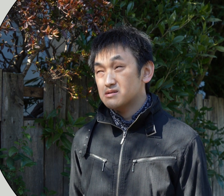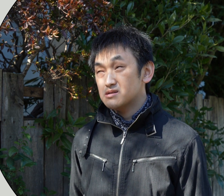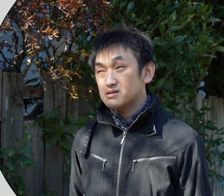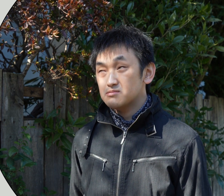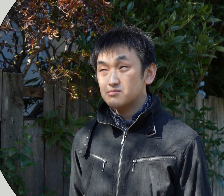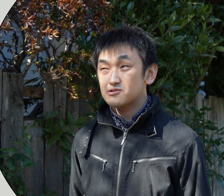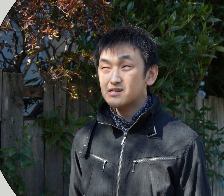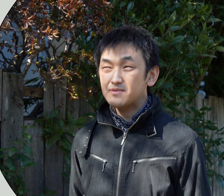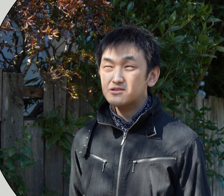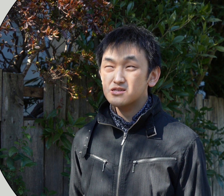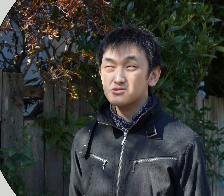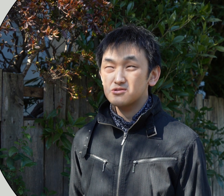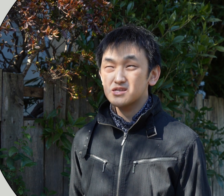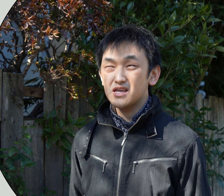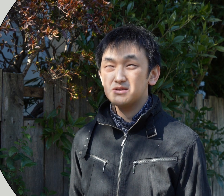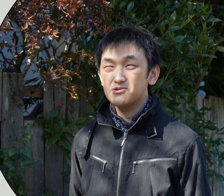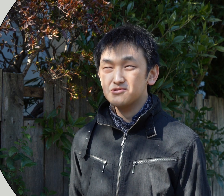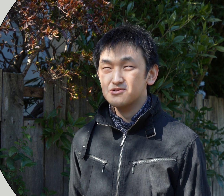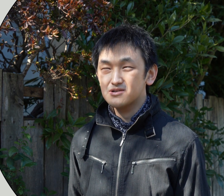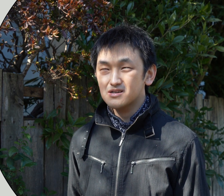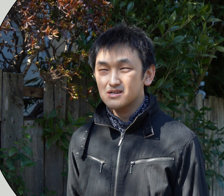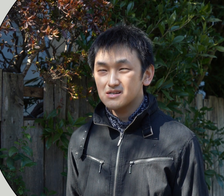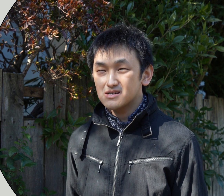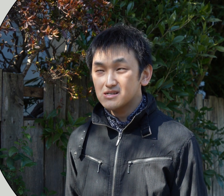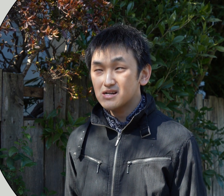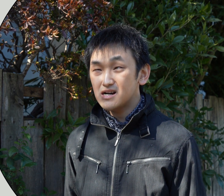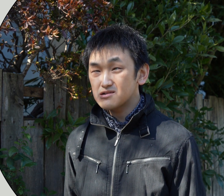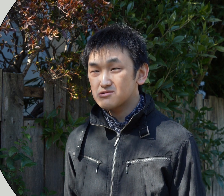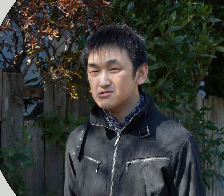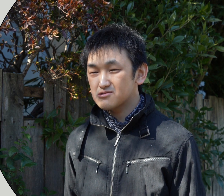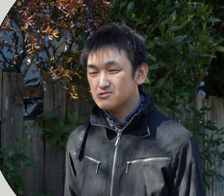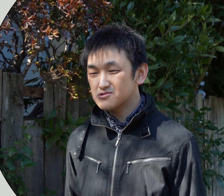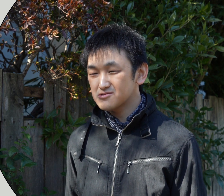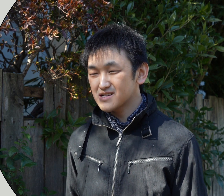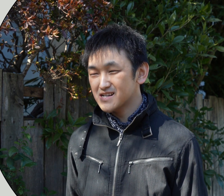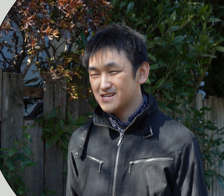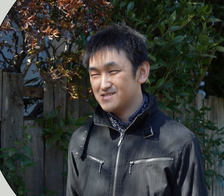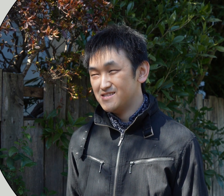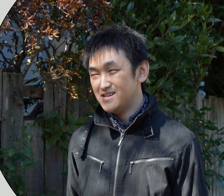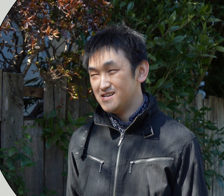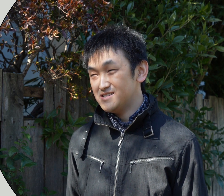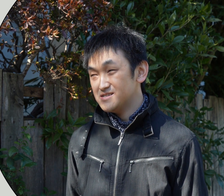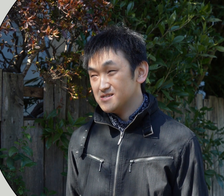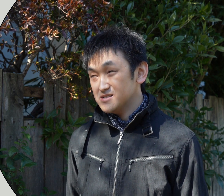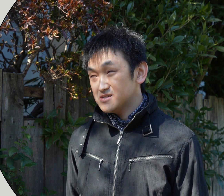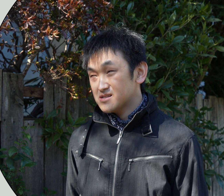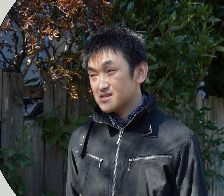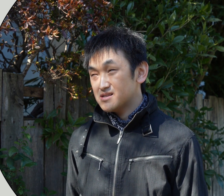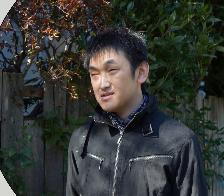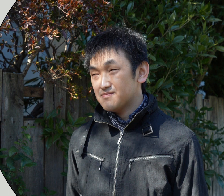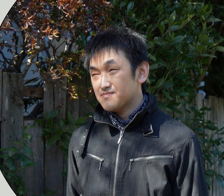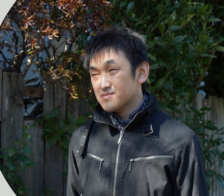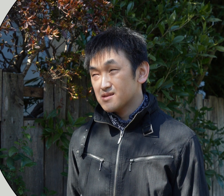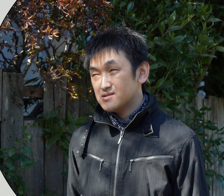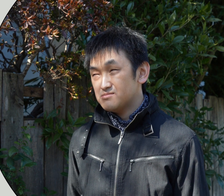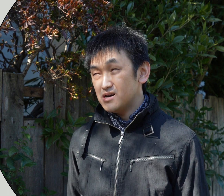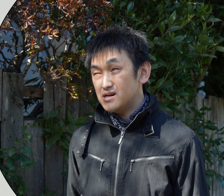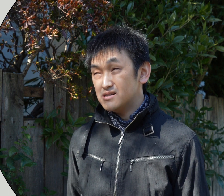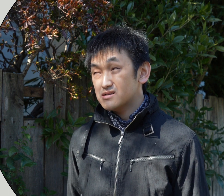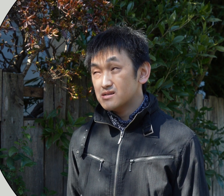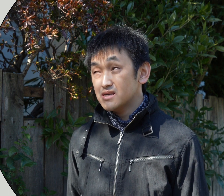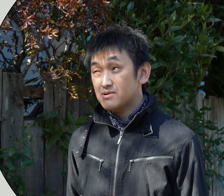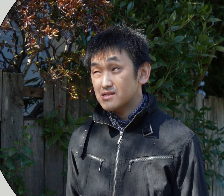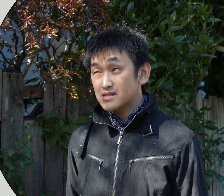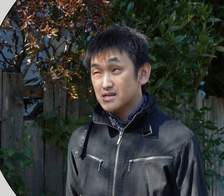まプログラミングしようとしているものが構造化されるんで